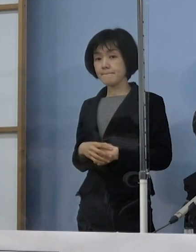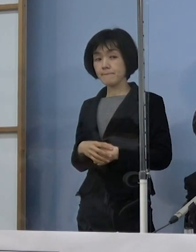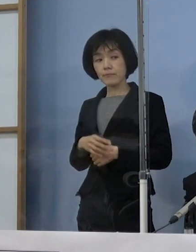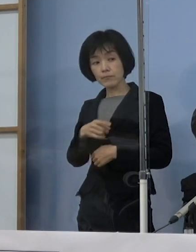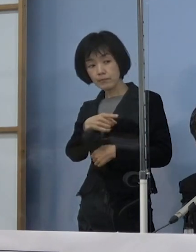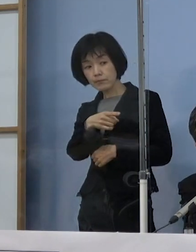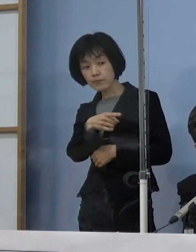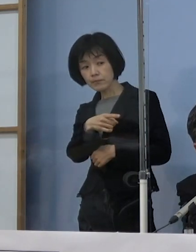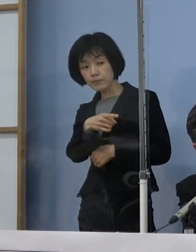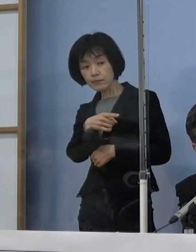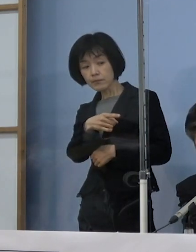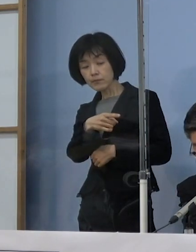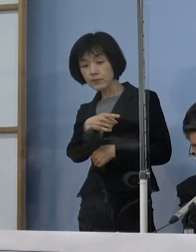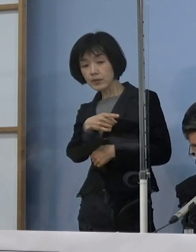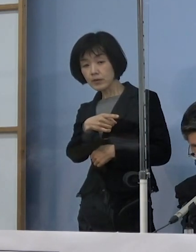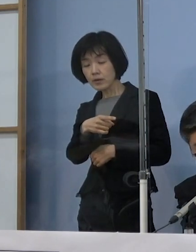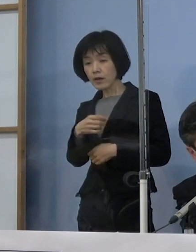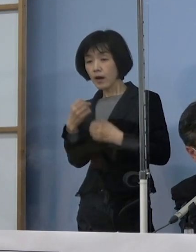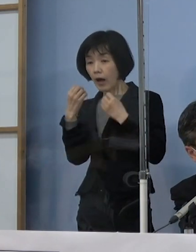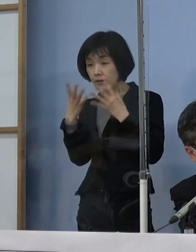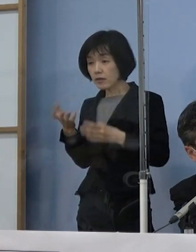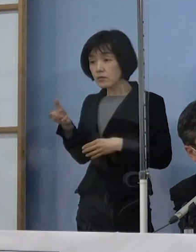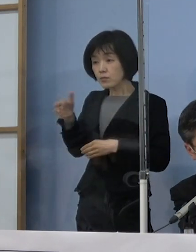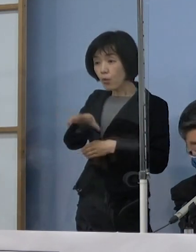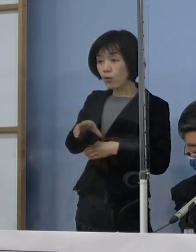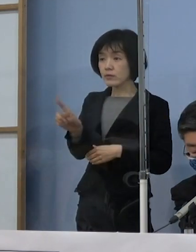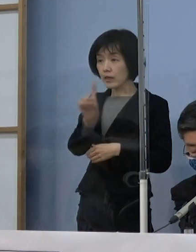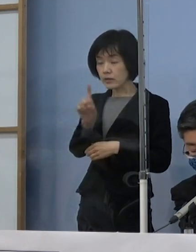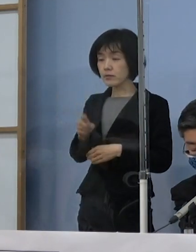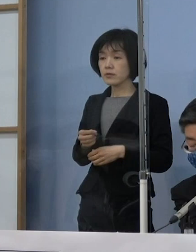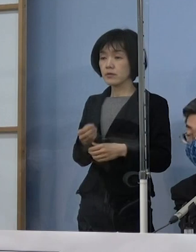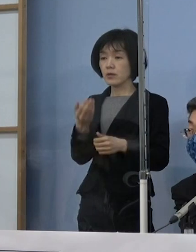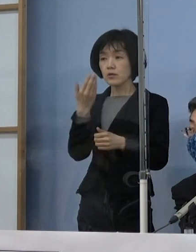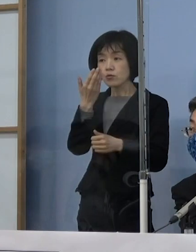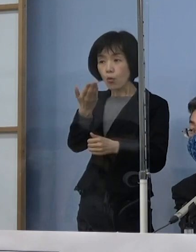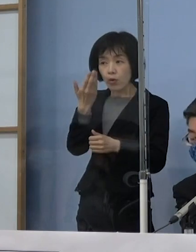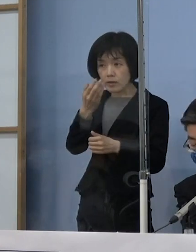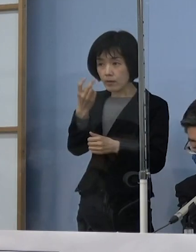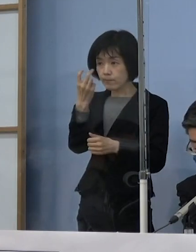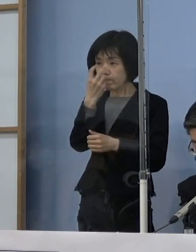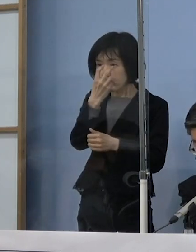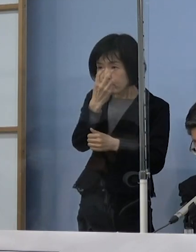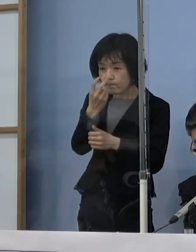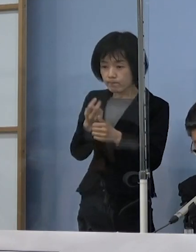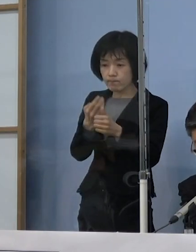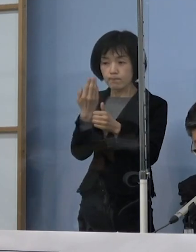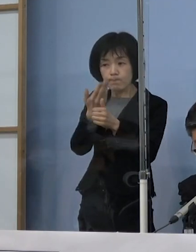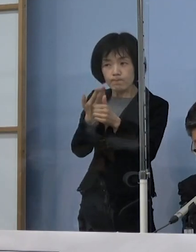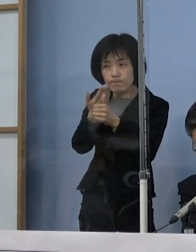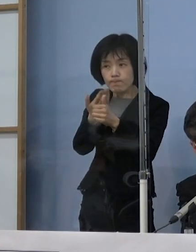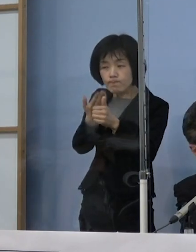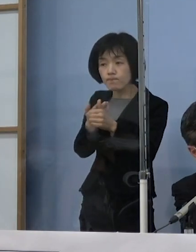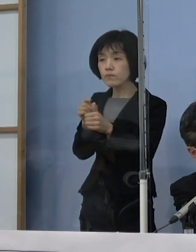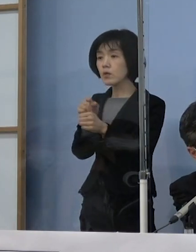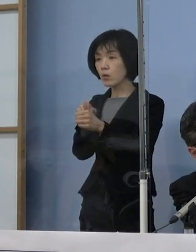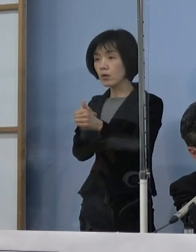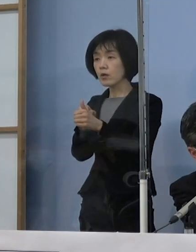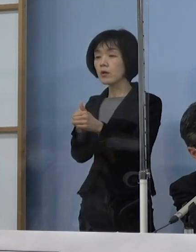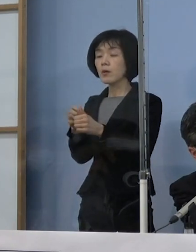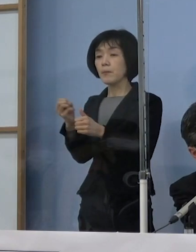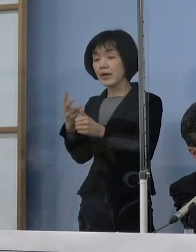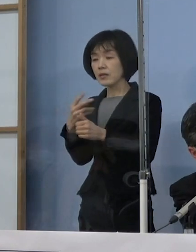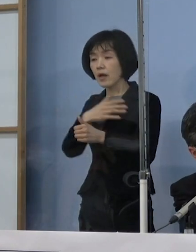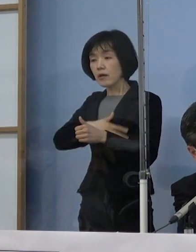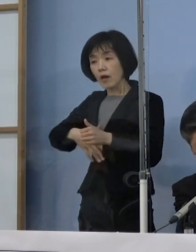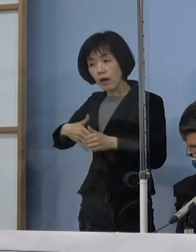に措置が設けられました積極的疫学調査につきましては、また健康観